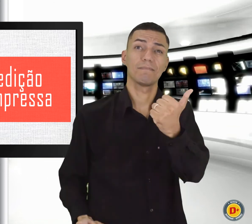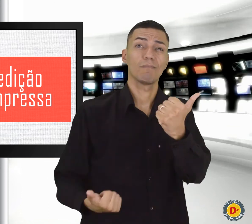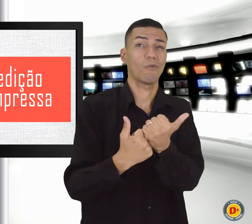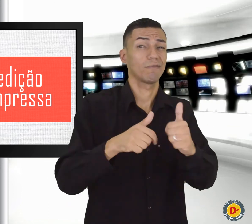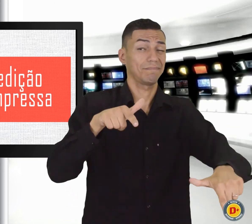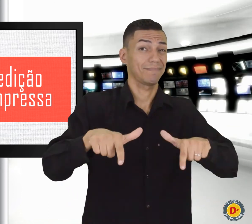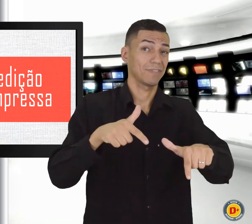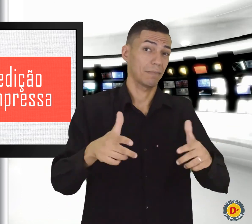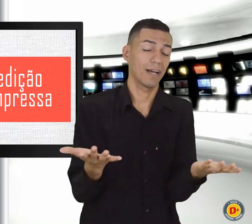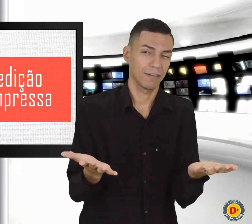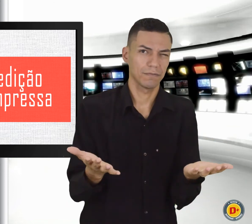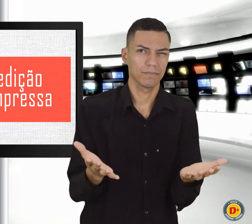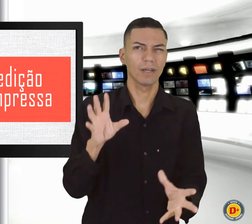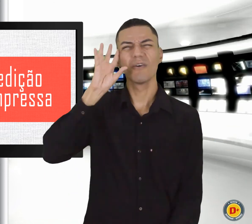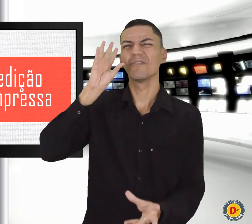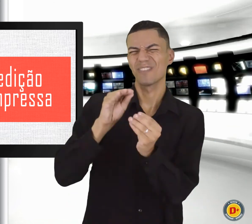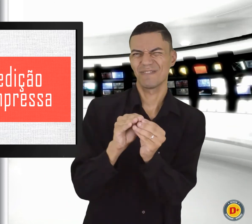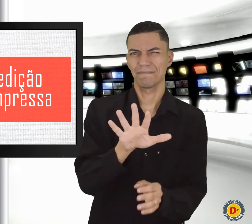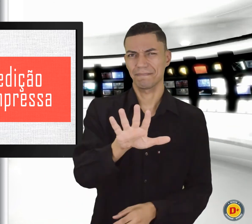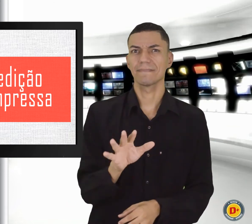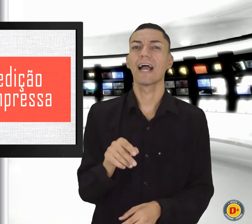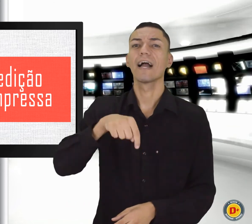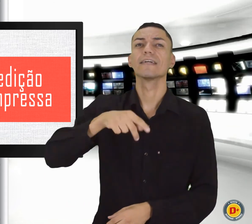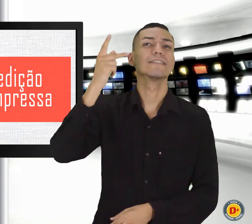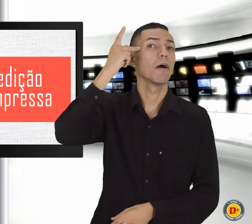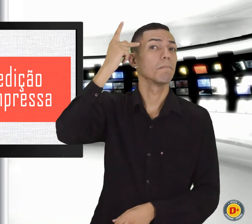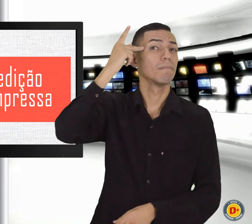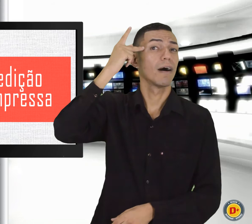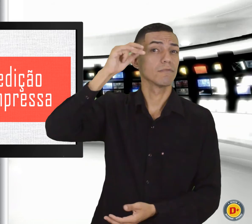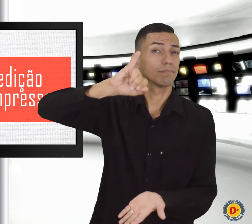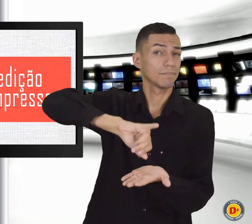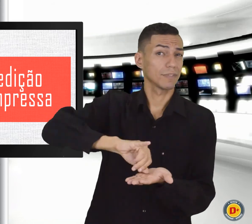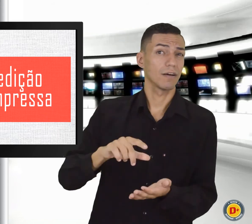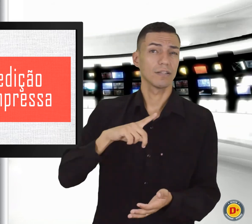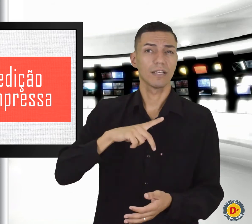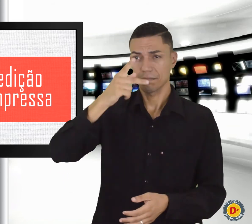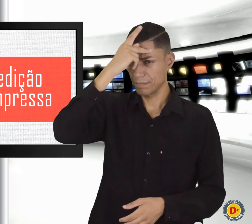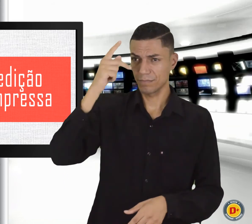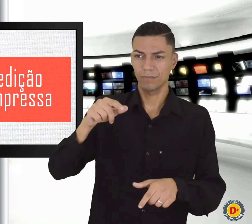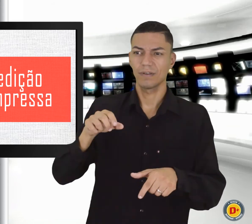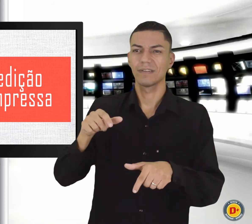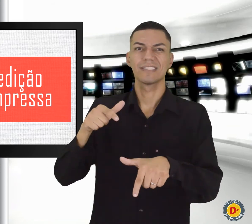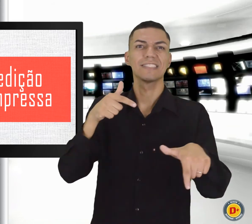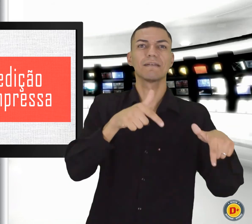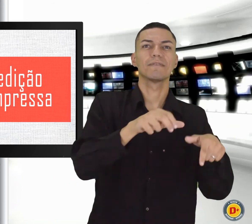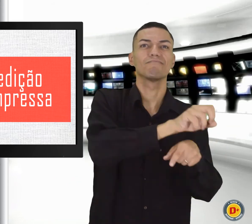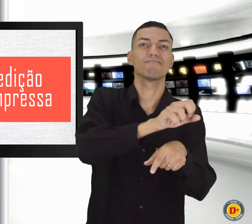Paulo, encontramos desempregadas aproximadamente 200 mil pessoas com deficiência,